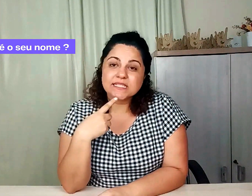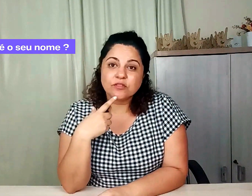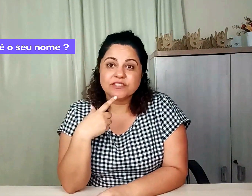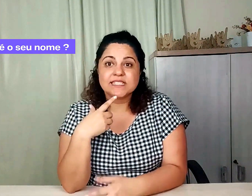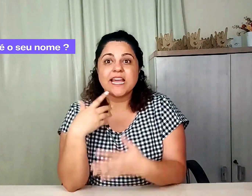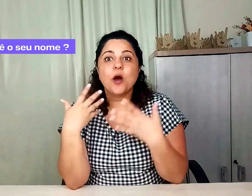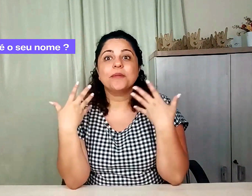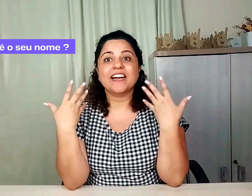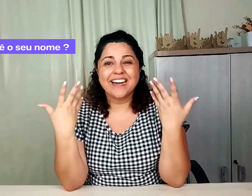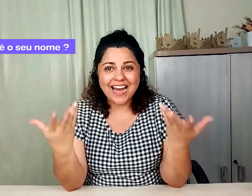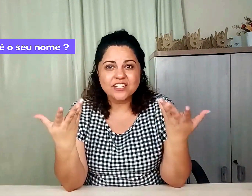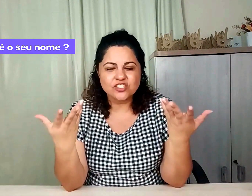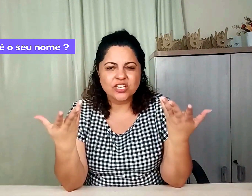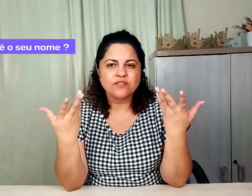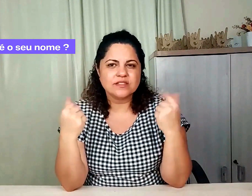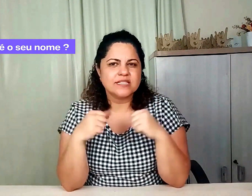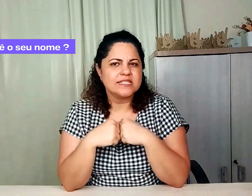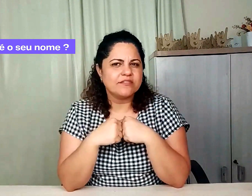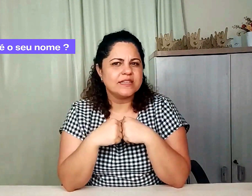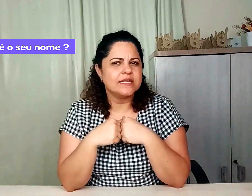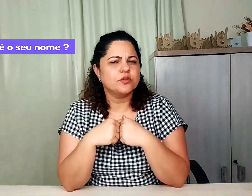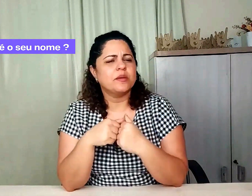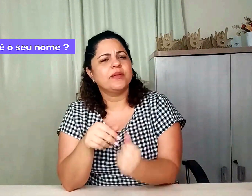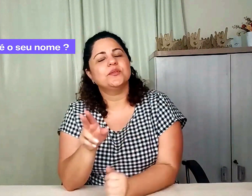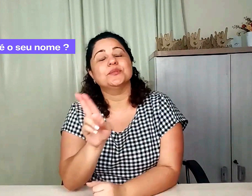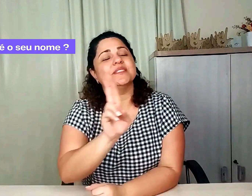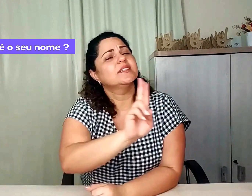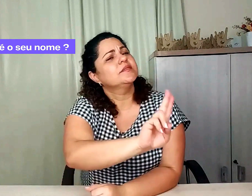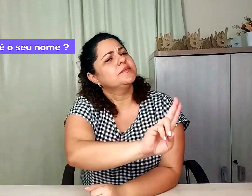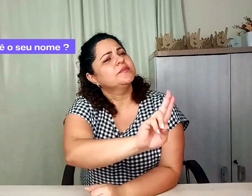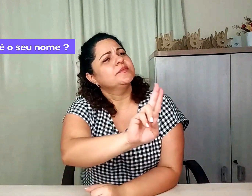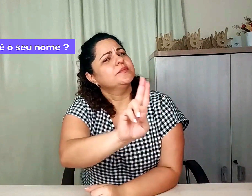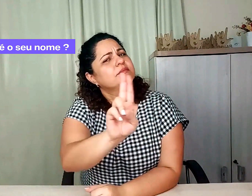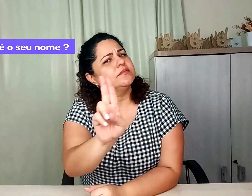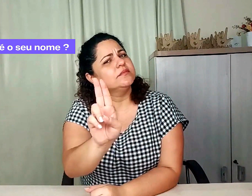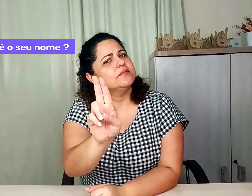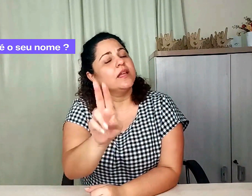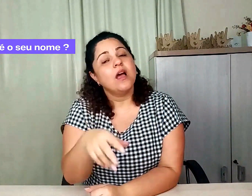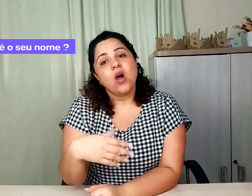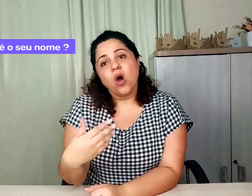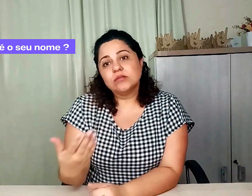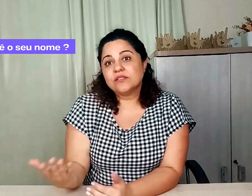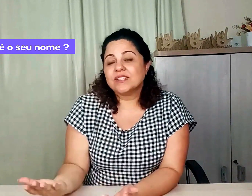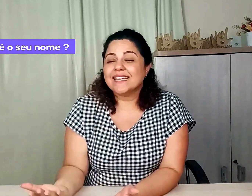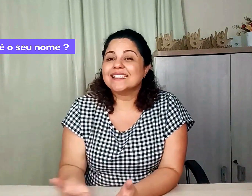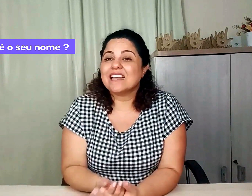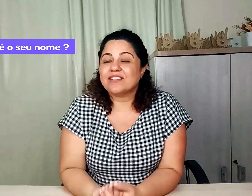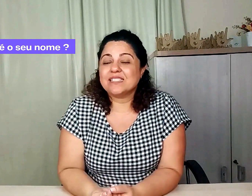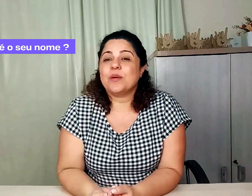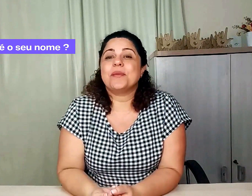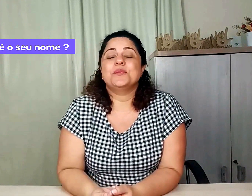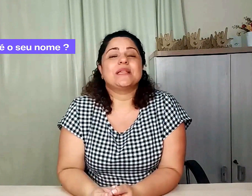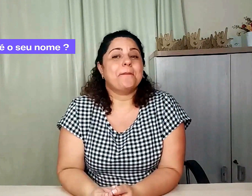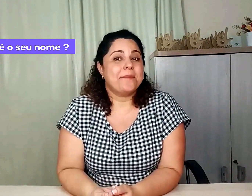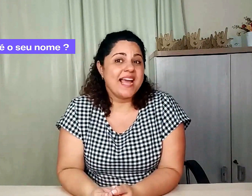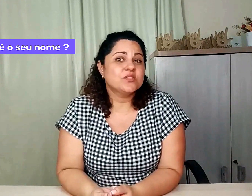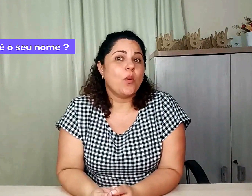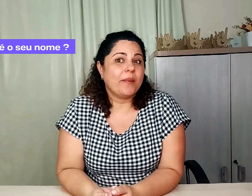expressão facial para garantir que você está fazendo uma pergunta. Ou se você quiser fazer uma pergunta mais